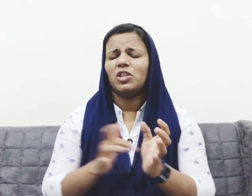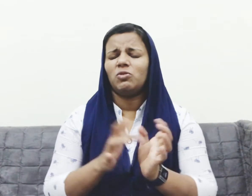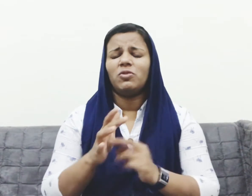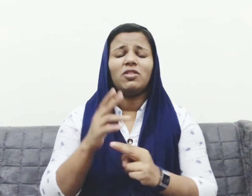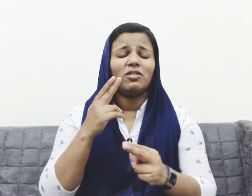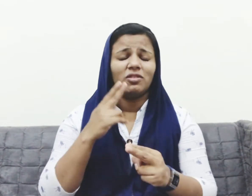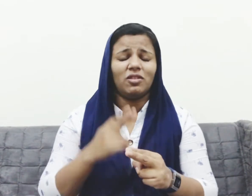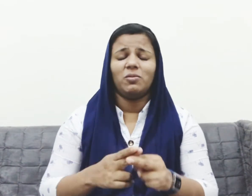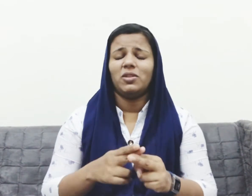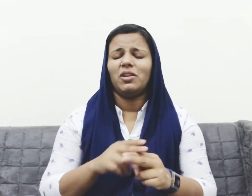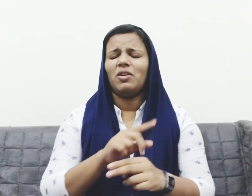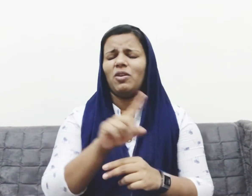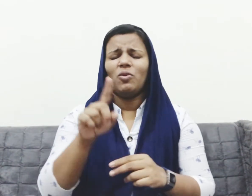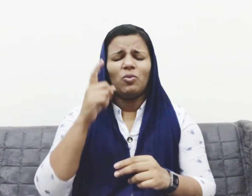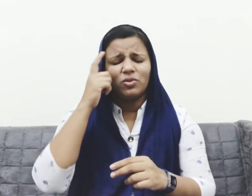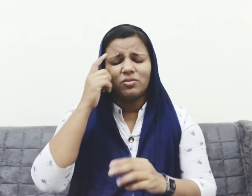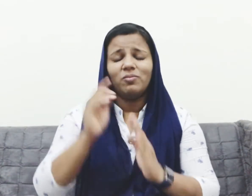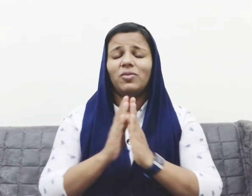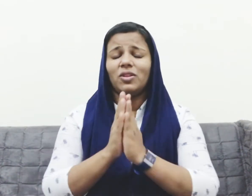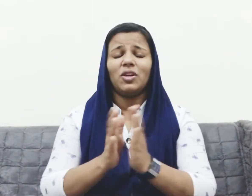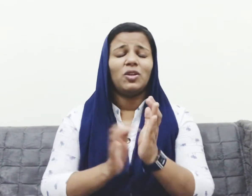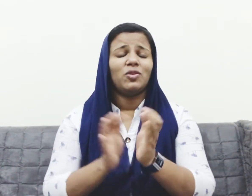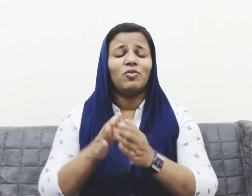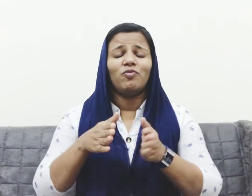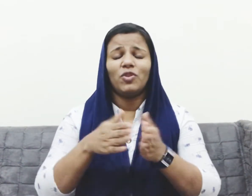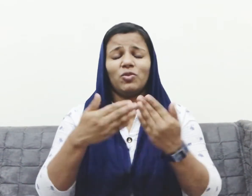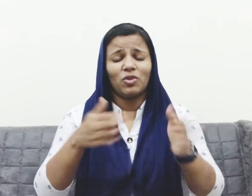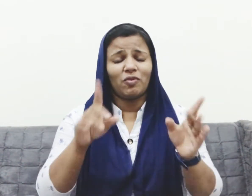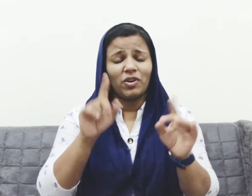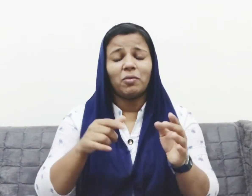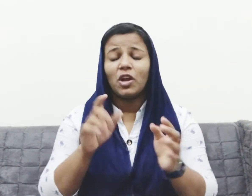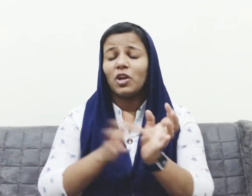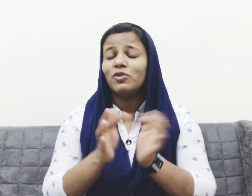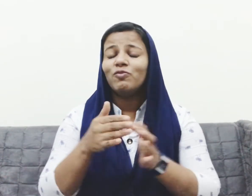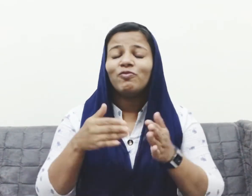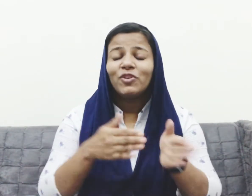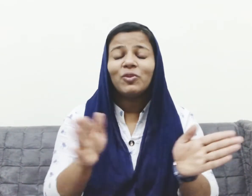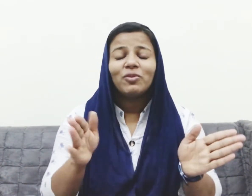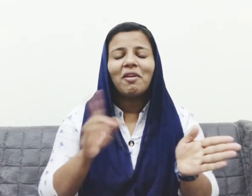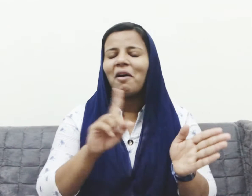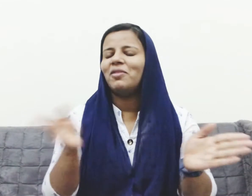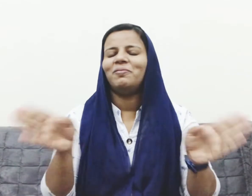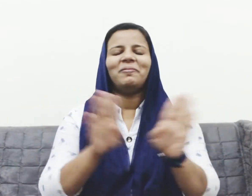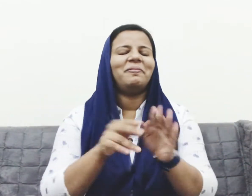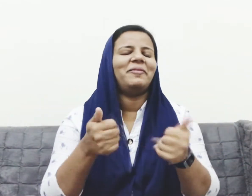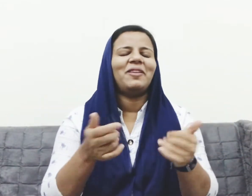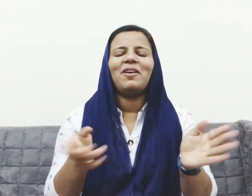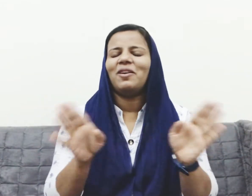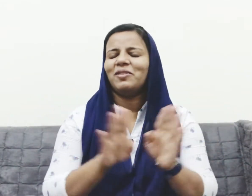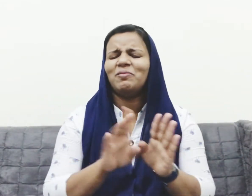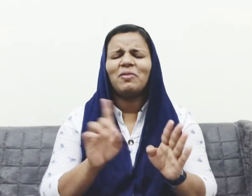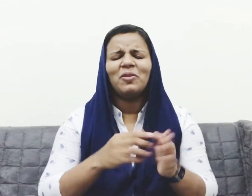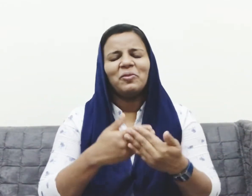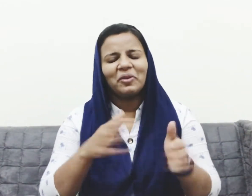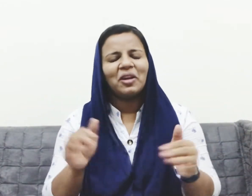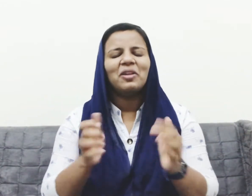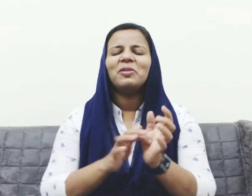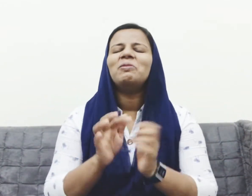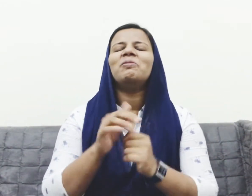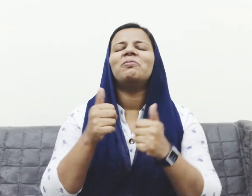പിതാവിനോട് യേശുവിൻ്റെ നാമത്തിൽ അവർക്ക് വേണ്ടി പ്രാർത്ഥിക്കുക. അങ്ങ് വഴി തുറന്നാൽ ആർക്കും അടയ്ക്കുവാൻ കഴിയത്തില്ല, ആർക്കും തുറക്കാൻ കഴിയാത്തത് അങ്ങേക്ക് തുറന്നു തരുവാൻ കഴിയും.